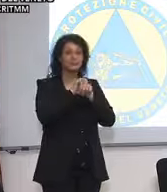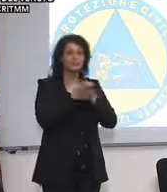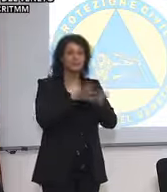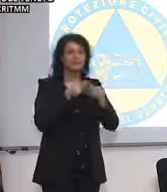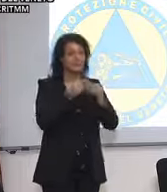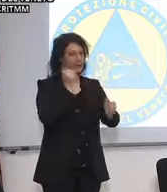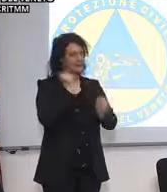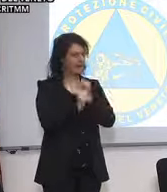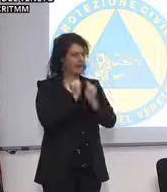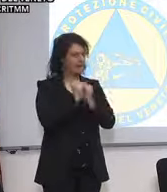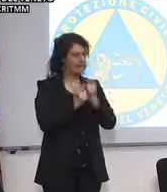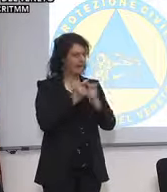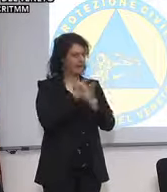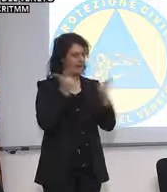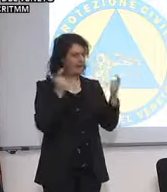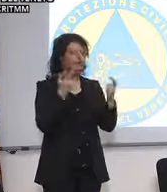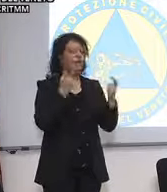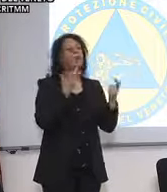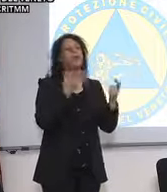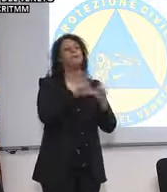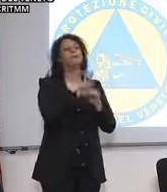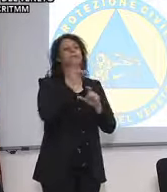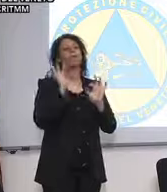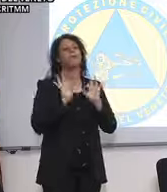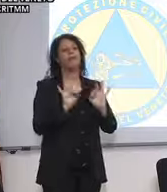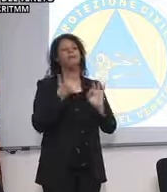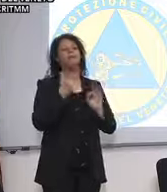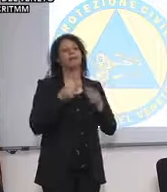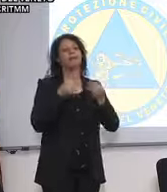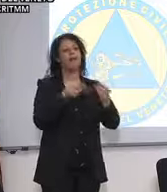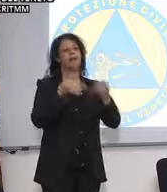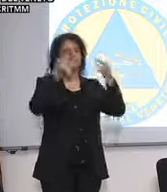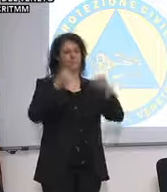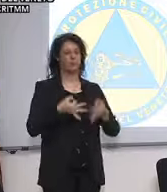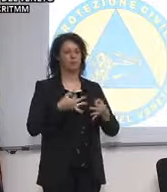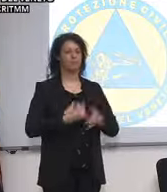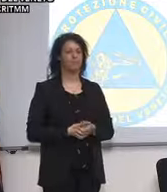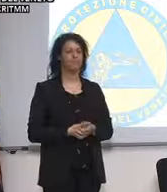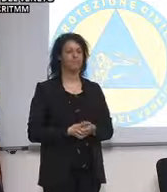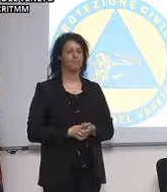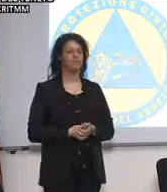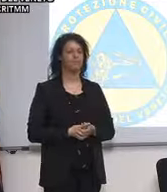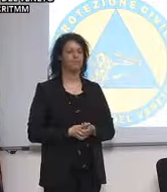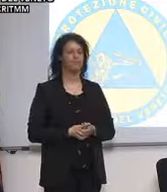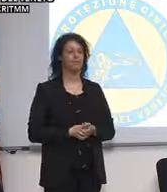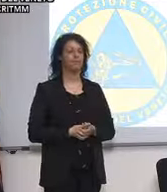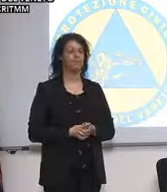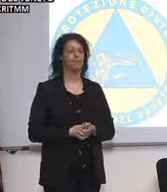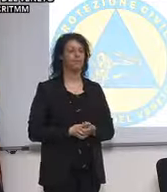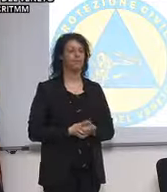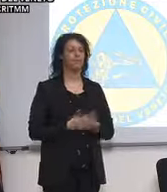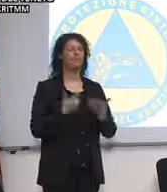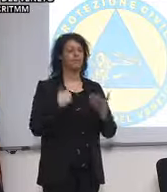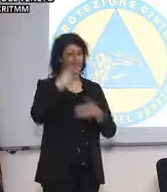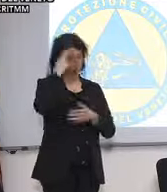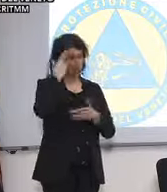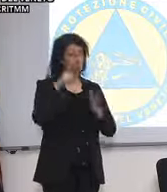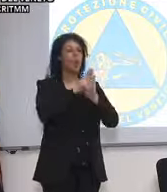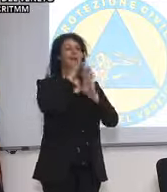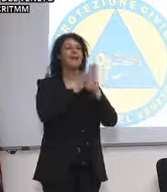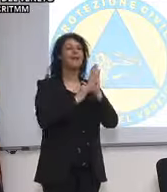cui è stata fatta questa scelta per la messa in sicurezza. Ricordo che ad oggi, a tutt'oggi, da quell'ordinanza di